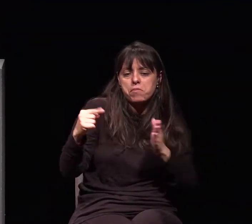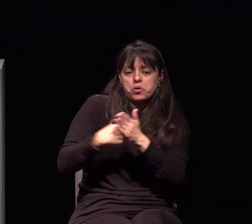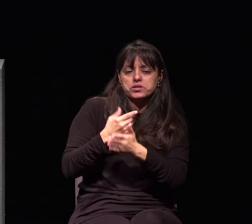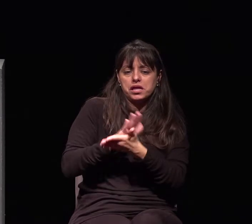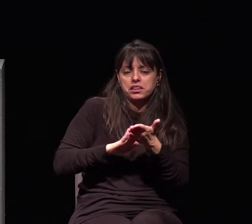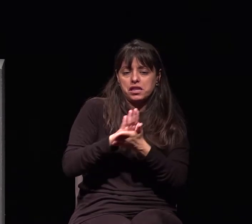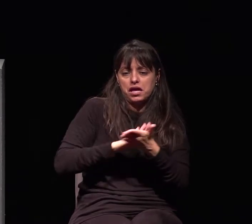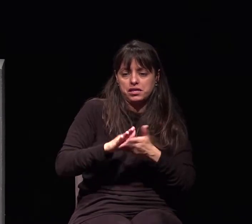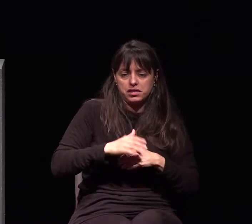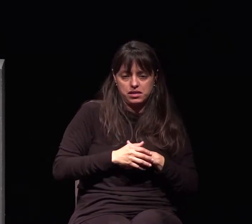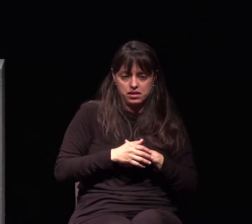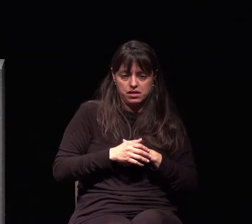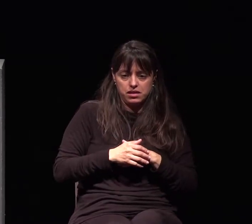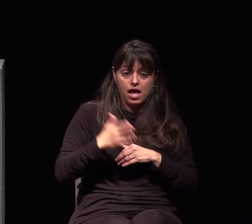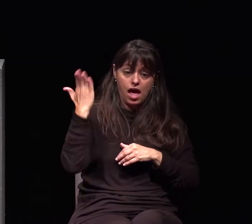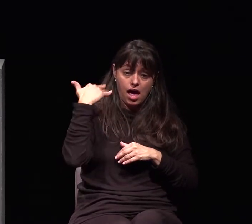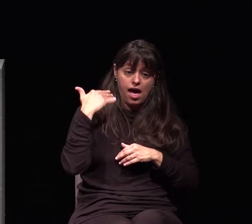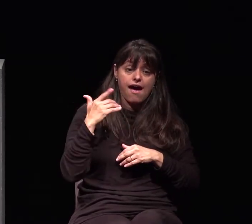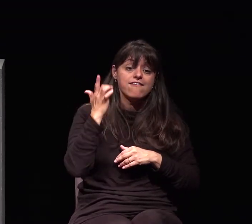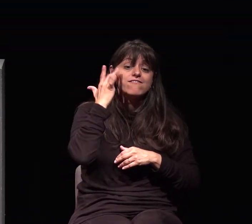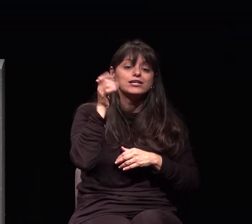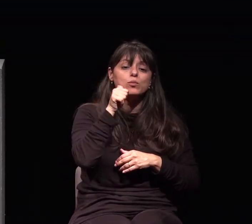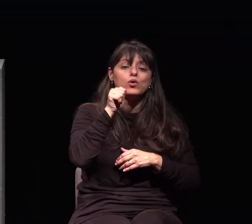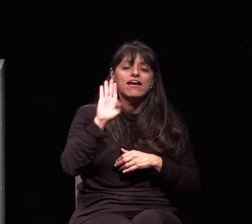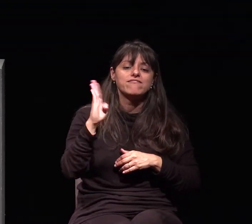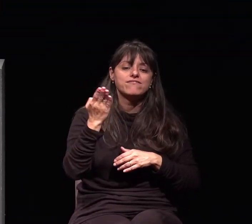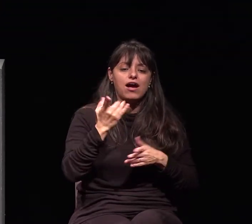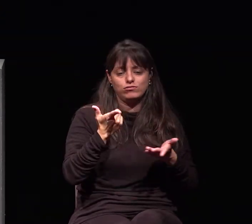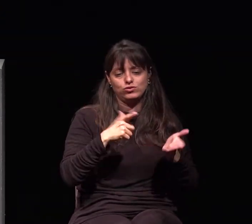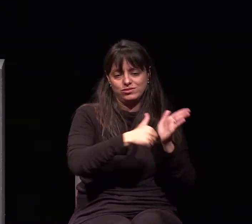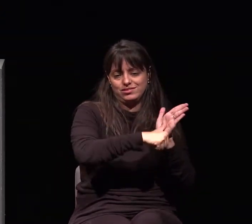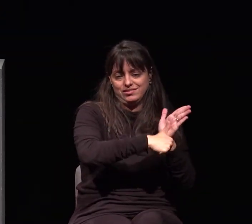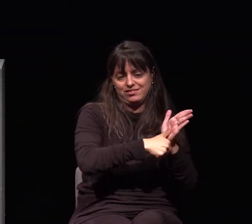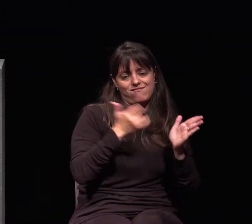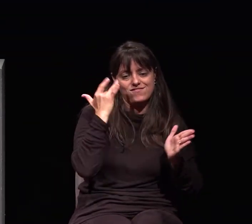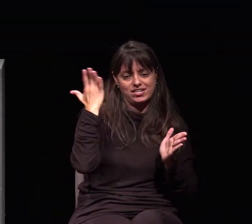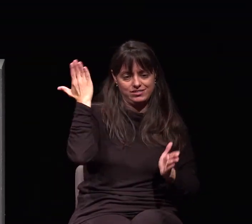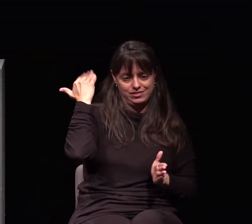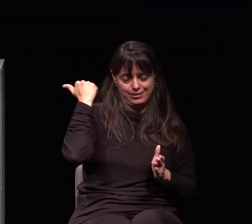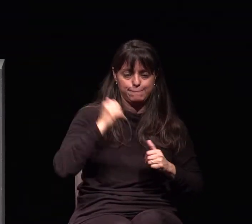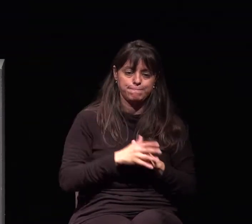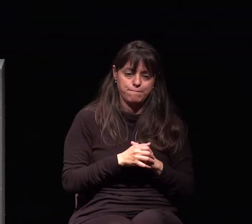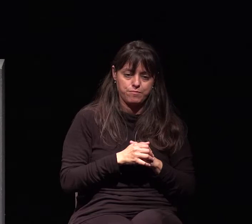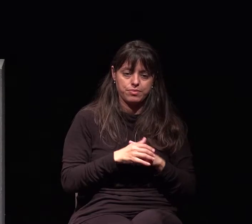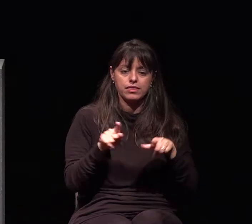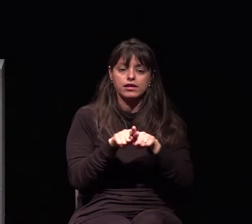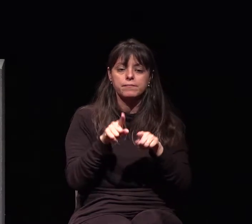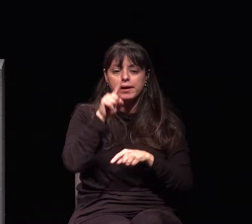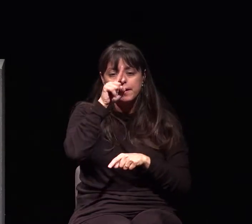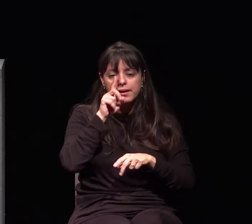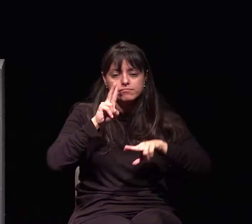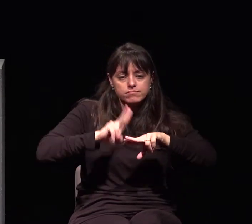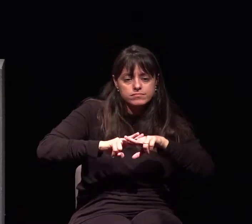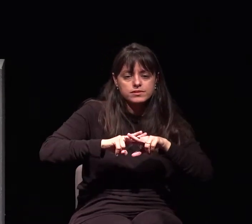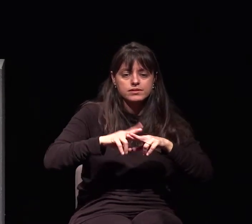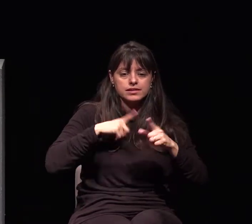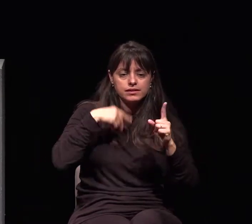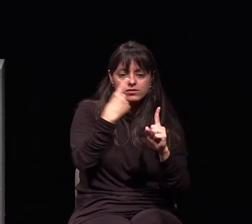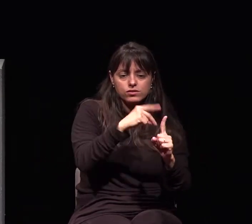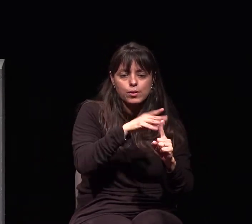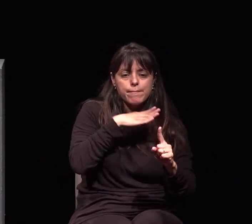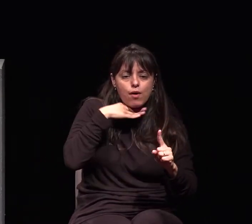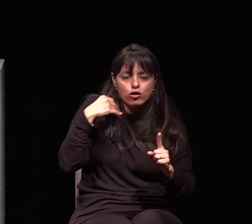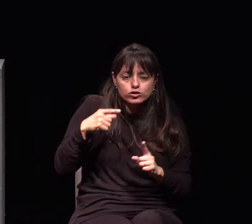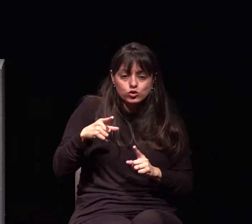documento falso para a mulher, naquela época, era mais fácil que para o homem. A clandestinidade, o risco da prisão, da tortura, da morte, era o